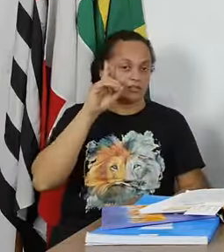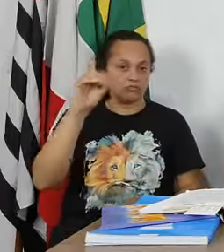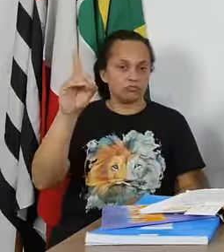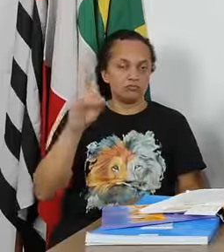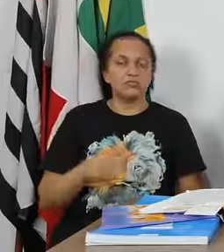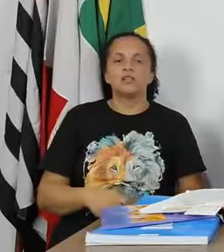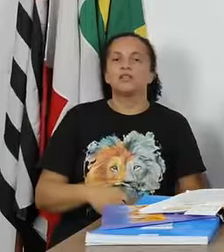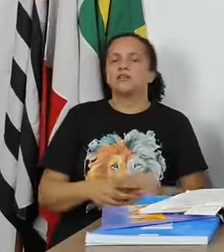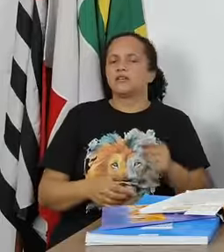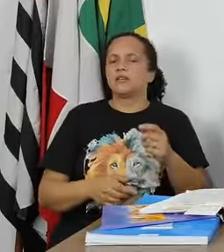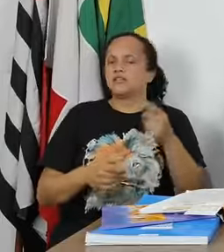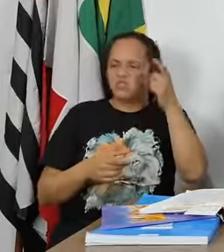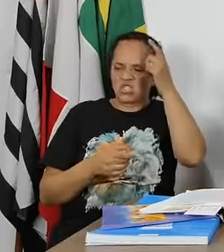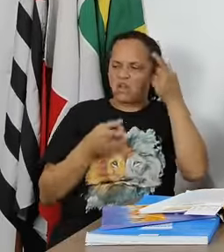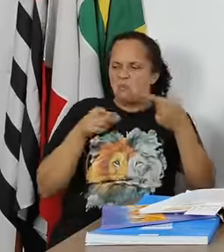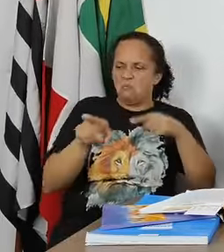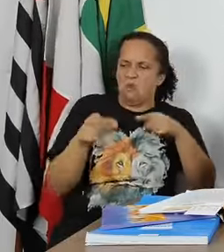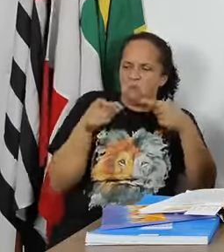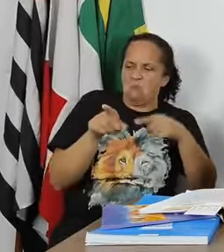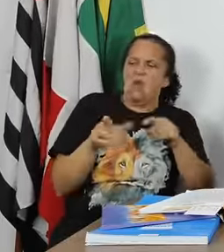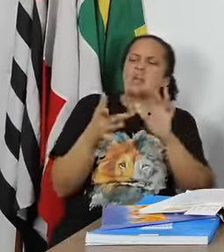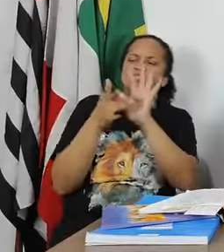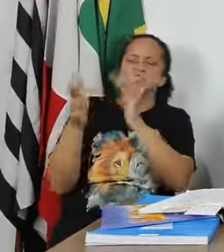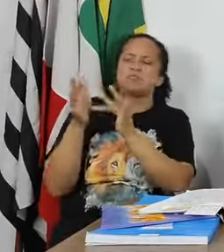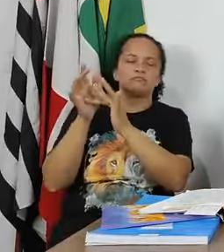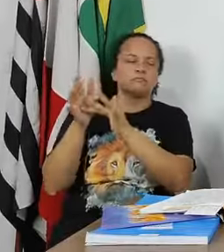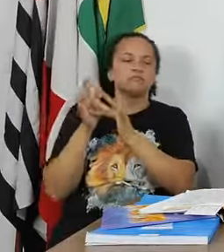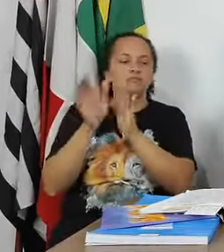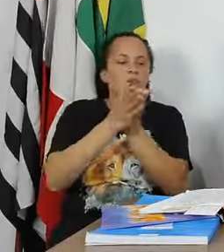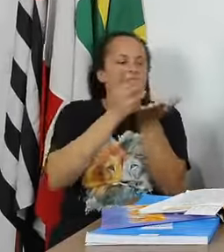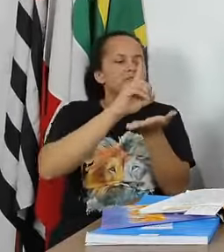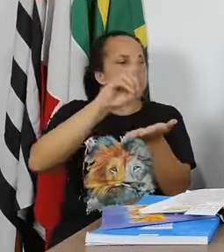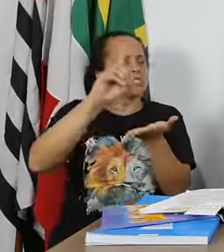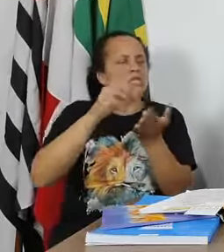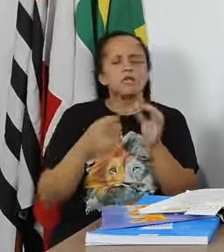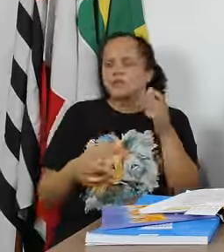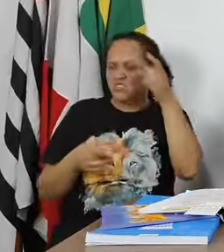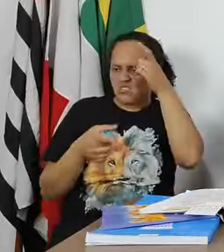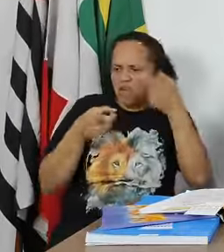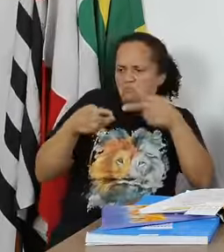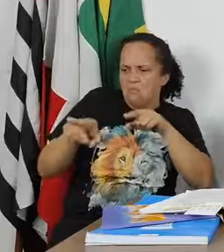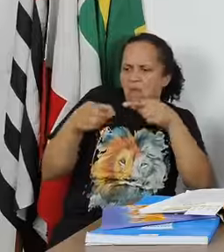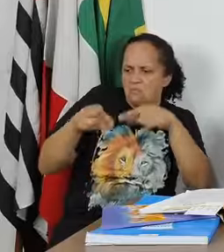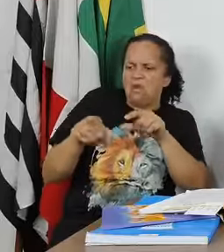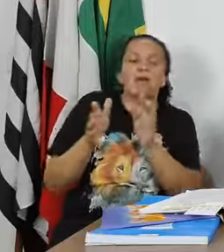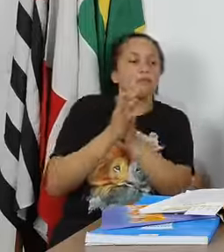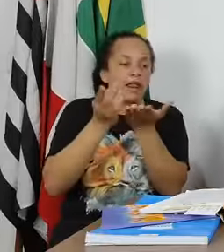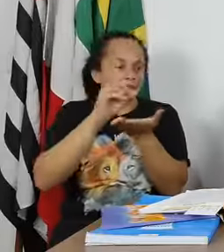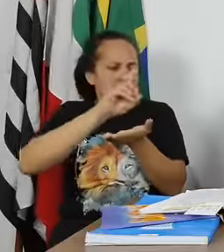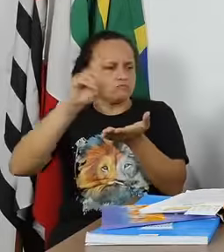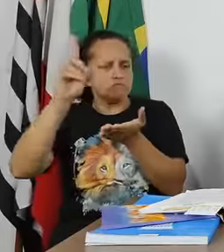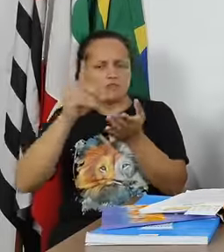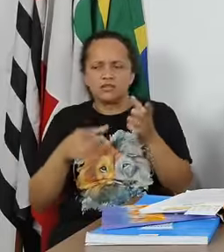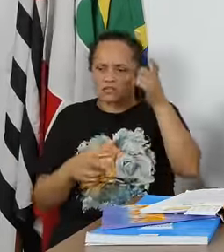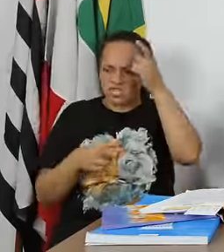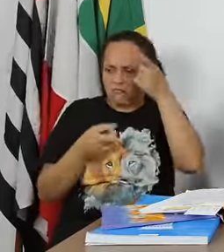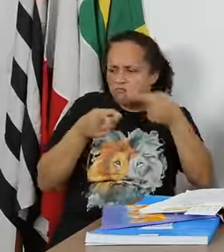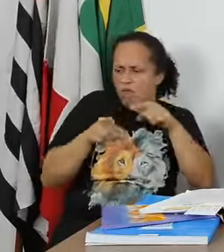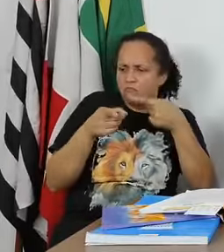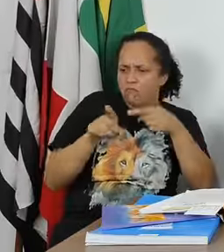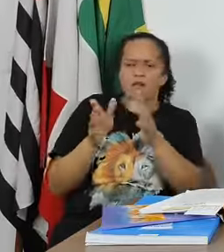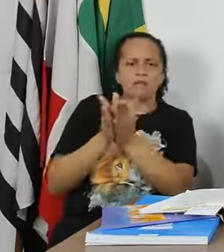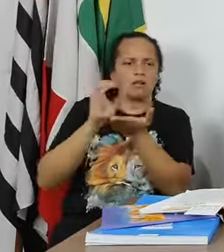Ele vinha com a sugestão, o Senhor repreendia com a palavra. Ele vinha com a palavra, Jesus com a outra palavra, né, em cima. Então assim, e conosco